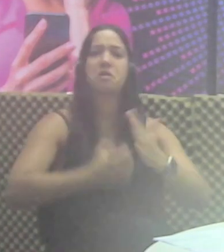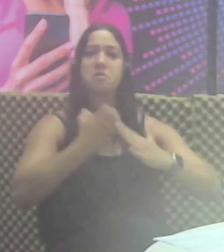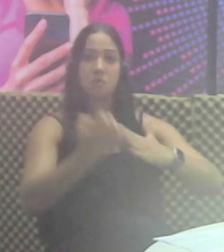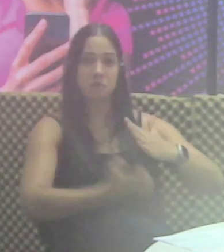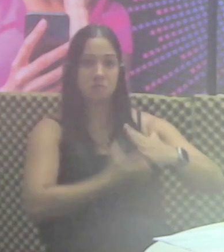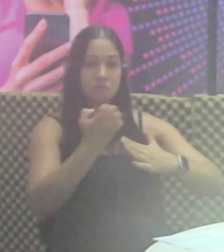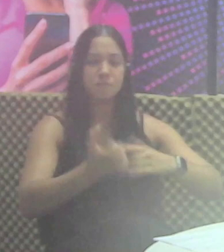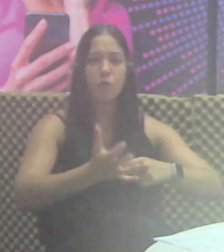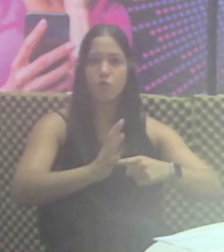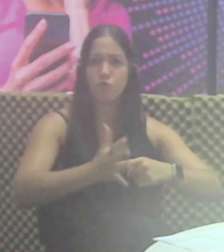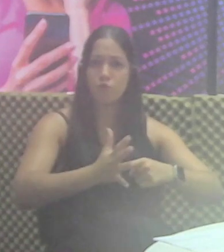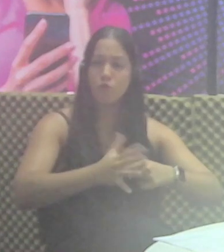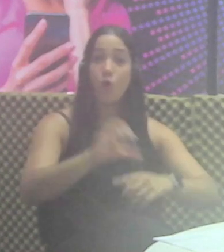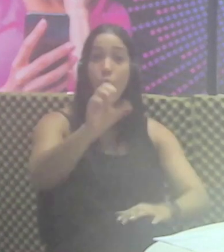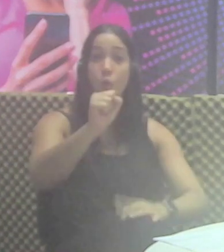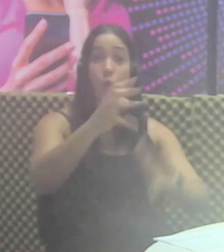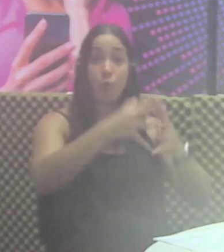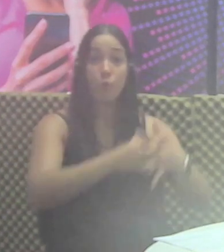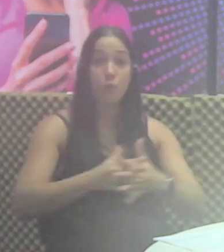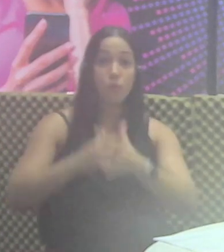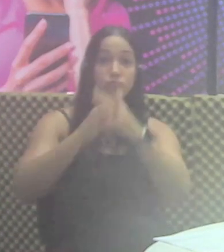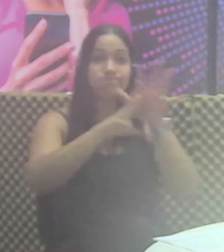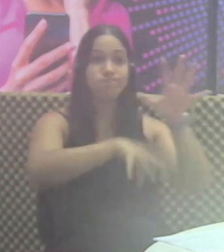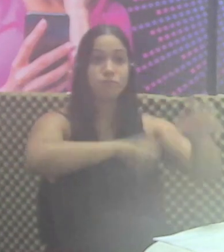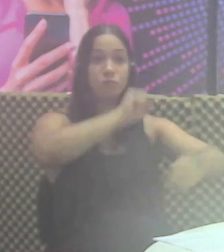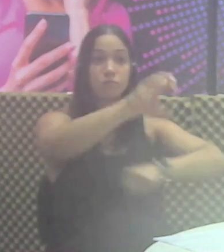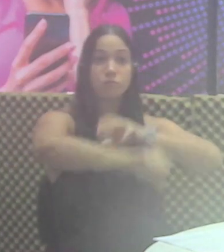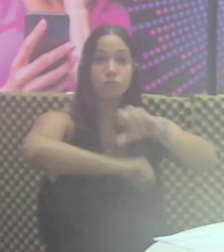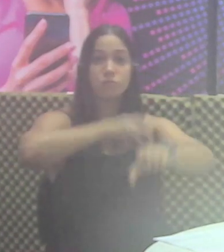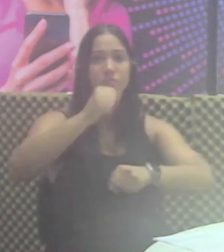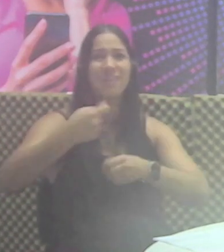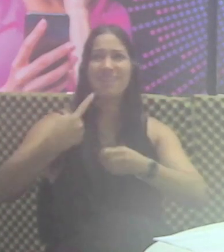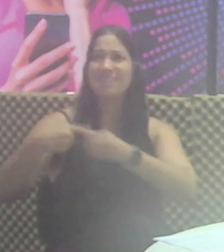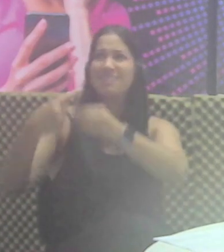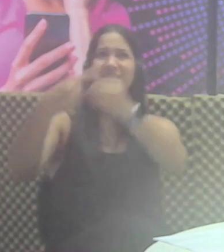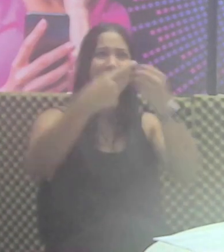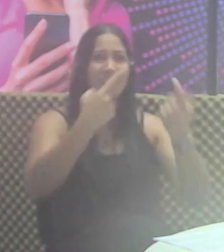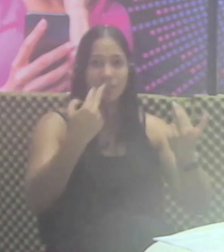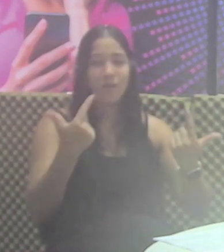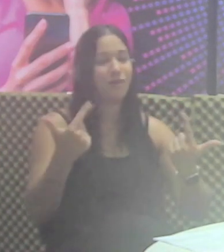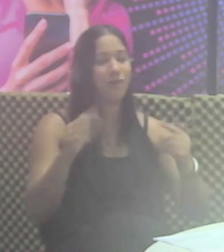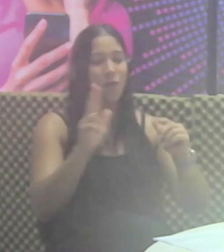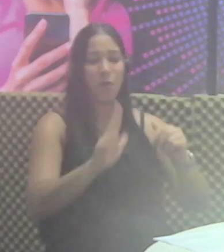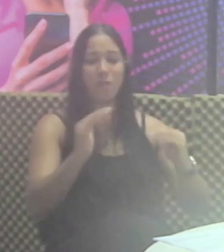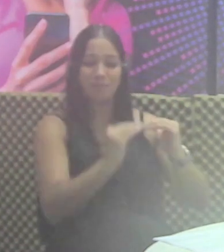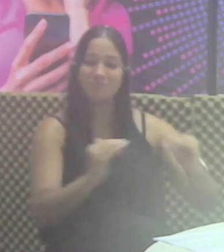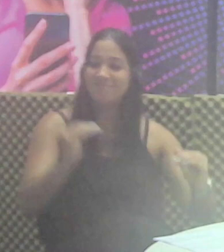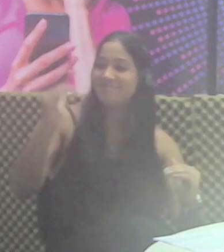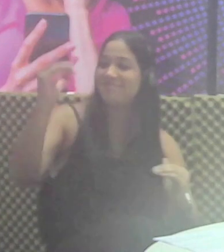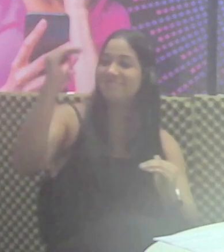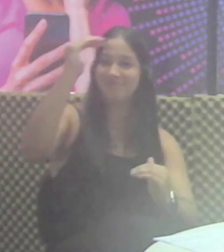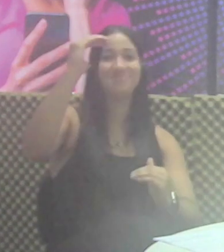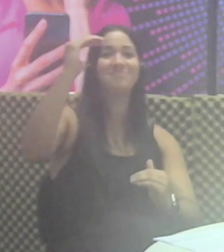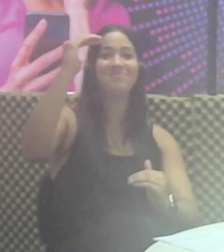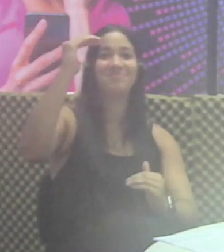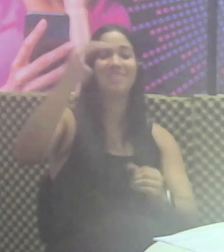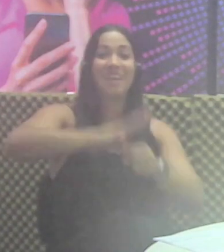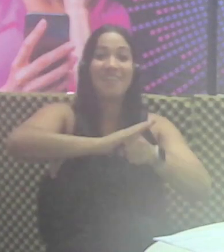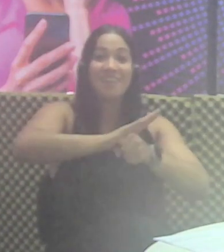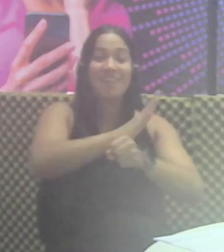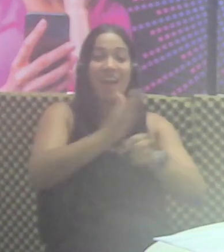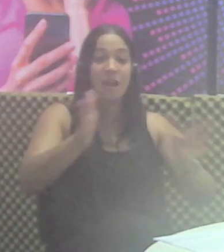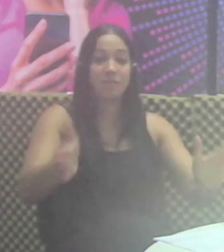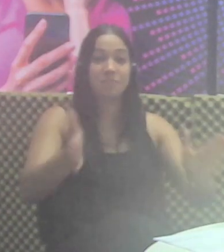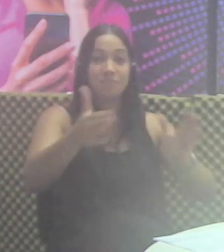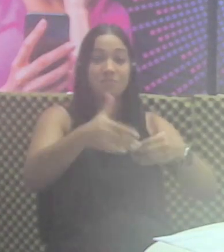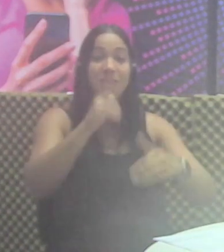colocando 8 caminhões para fazer essa coleta. Poucas cidades têm esse tipo de ação, né? Uberlândia tem vedação de caixa d'água,